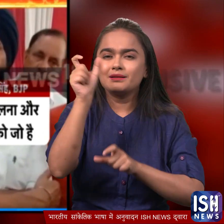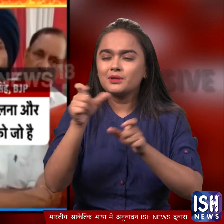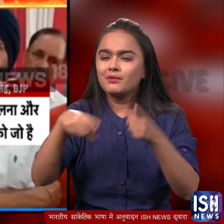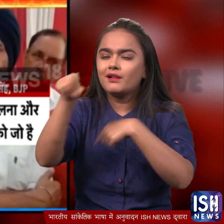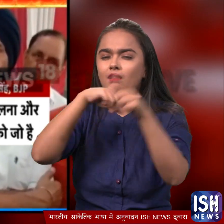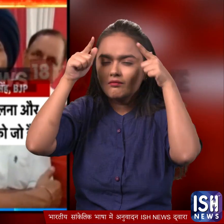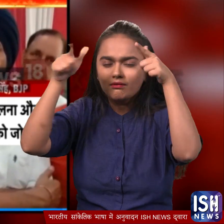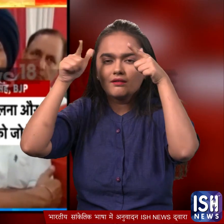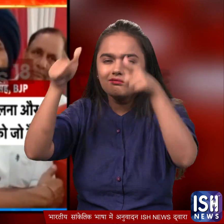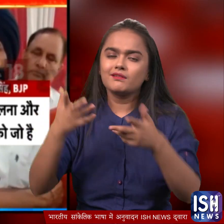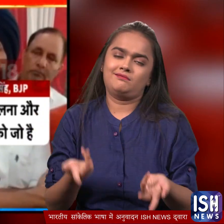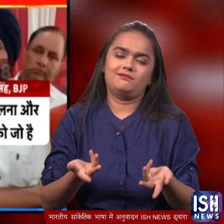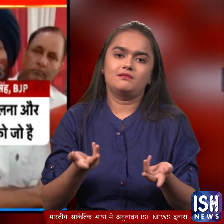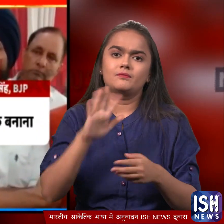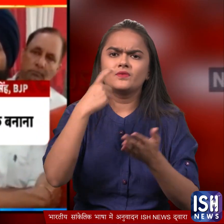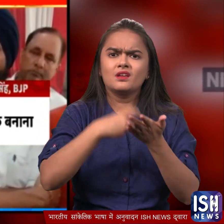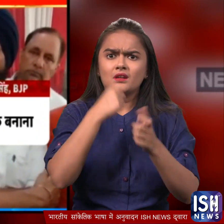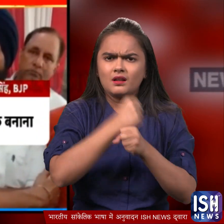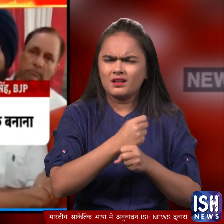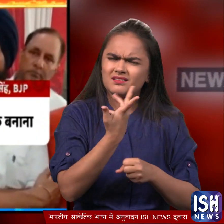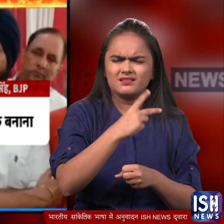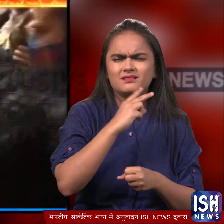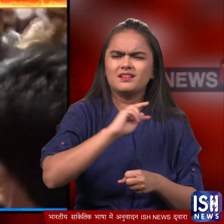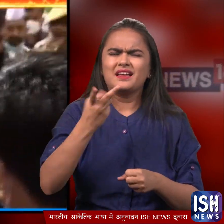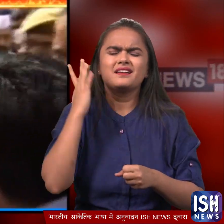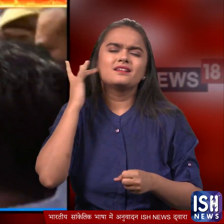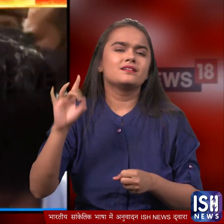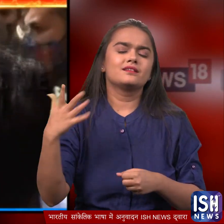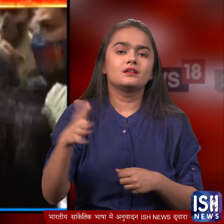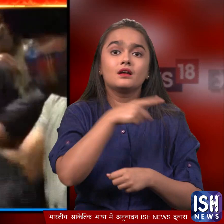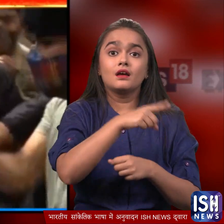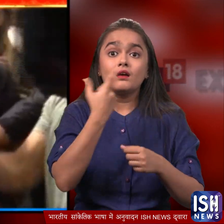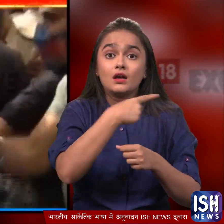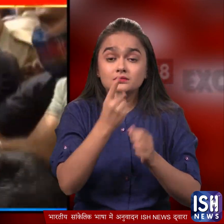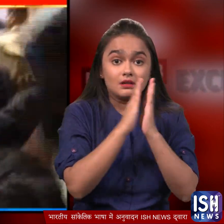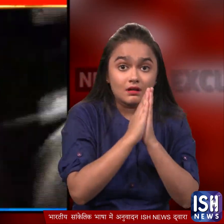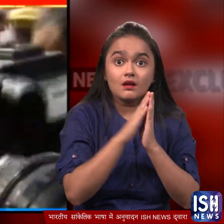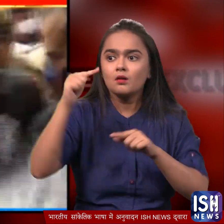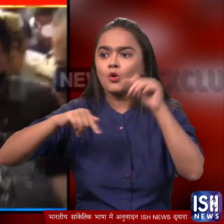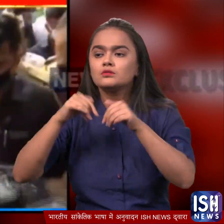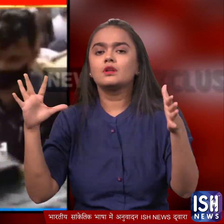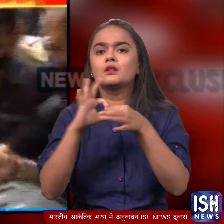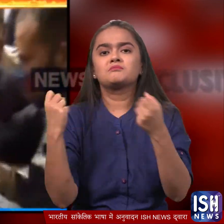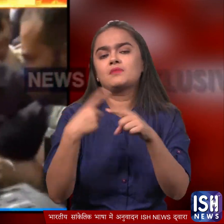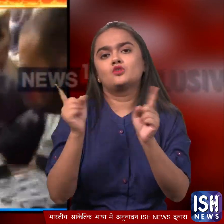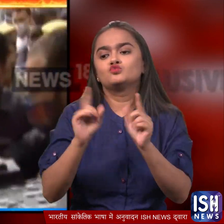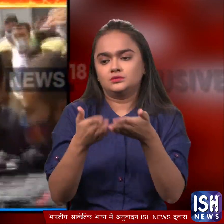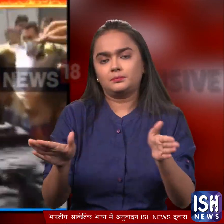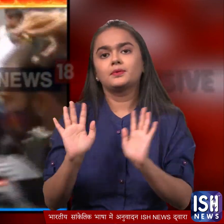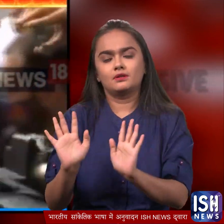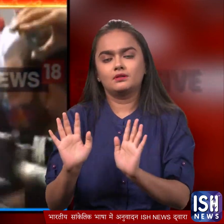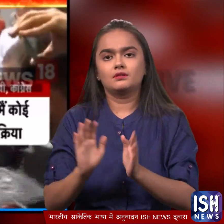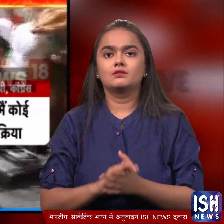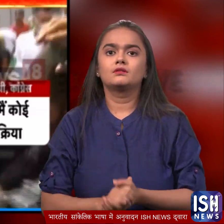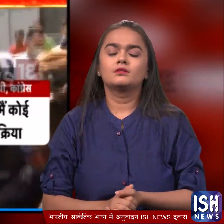चुन्नी लेके चलना और लोगों को जो है बेवकूफ बनाना। राहुल ने भी पलटवार किया और आस्था को राजनीति से न जोड़ने की